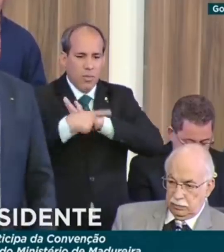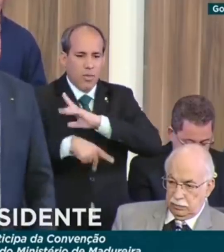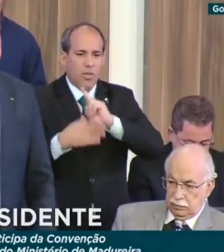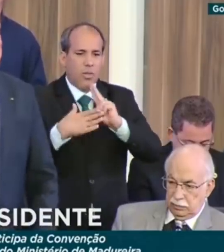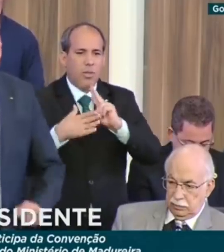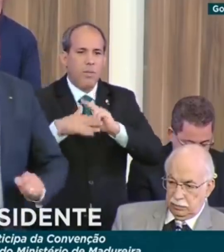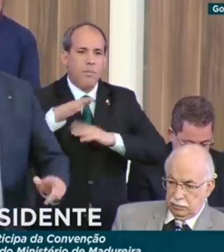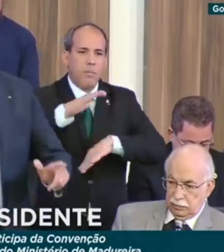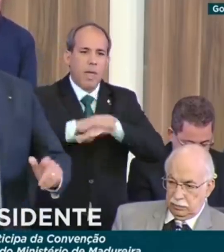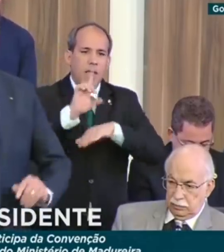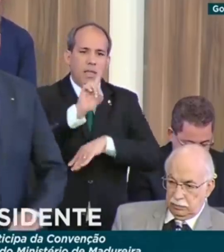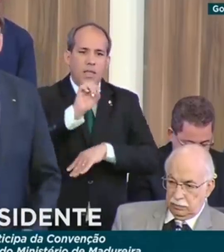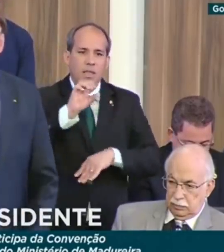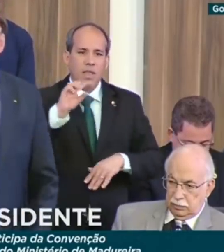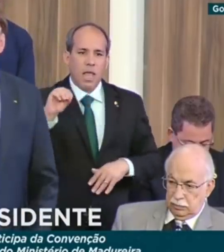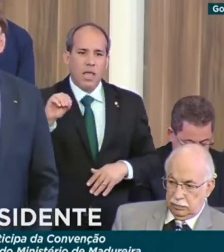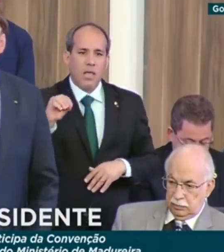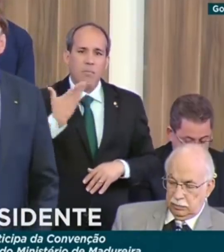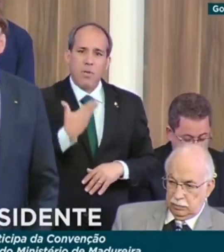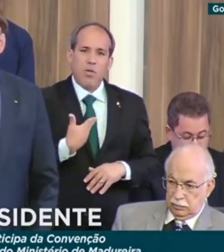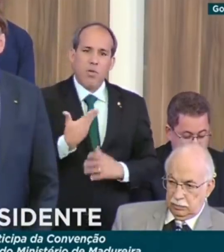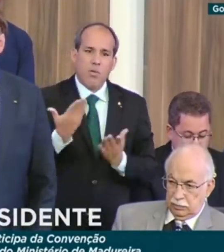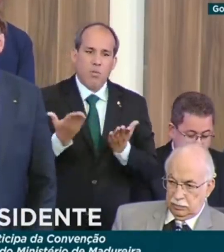mesa. Eu poderia dar prosseguimento,